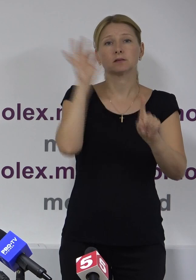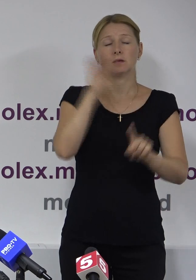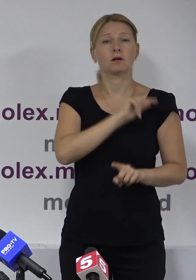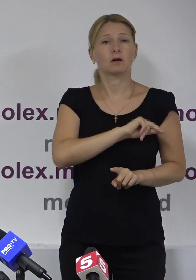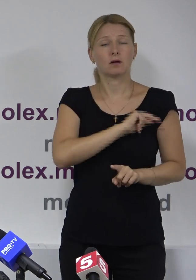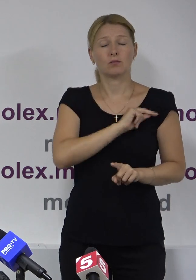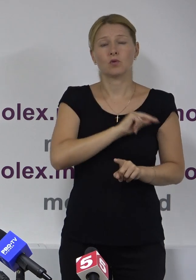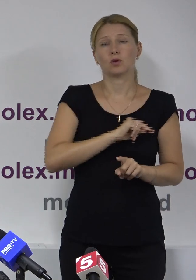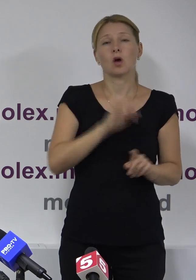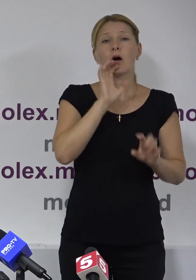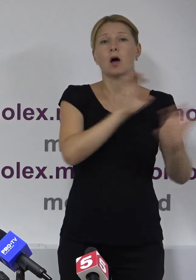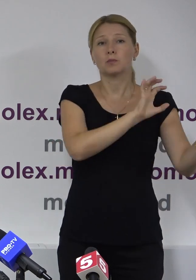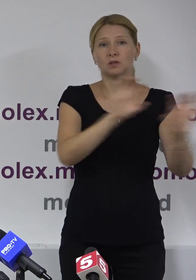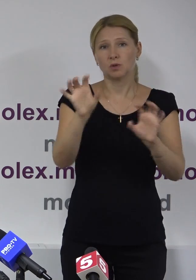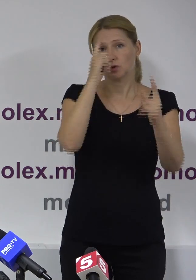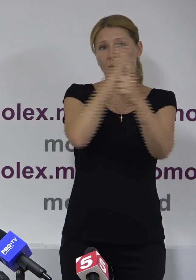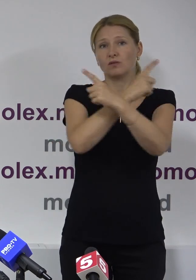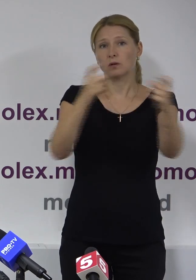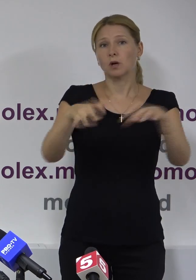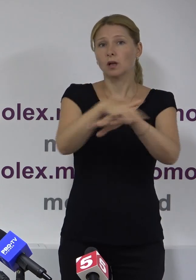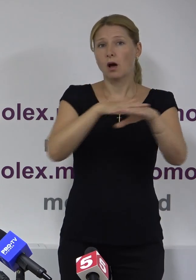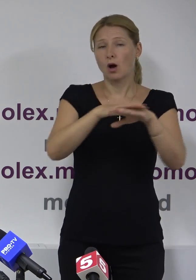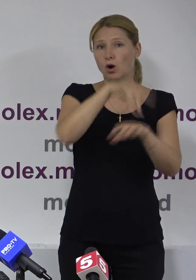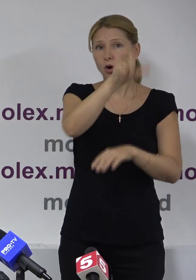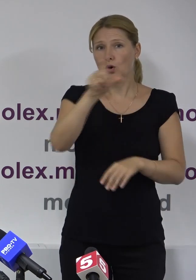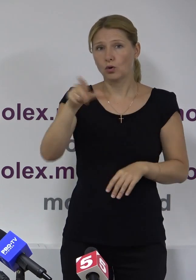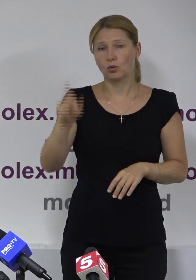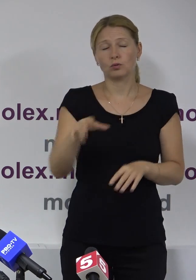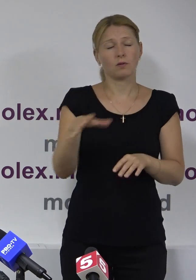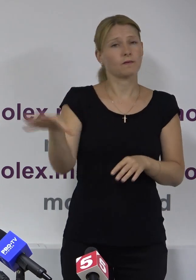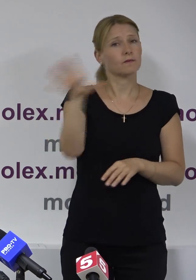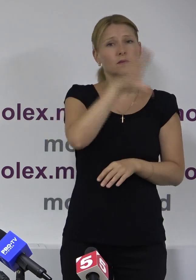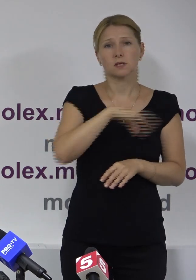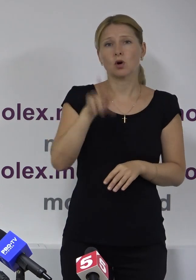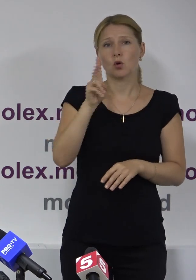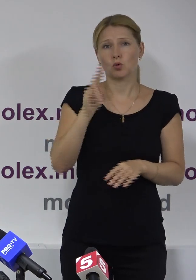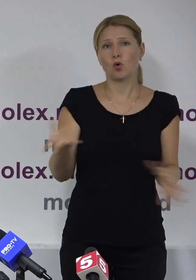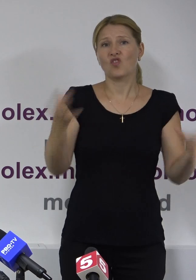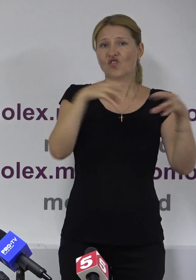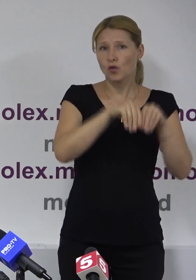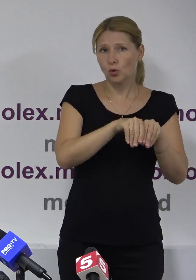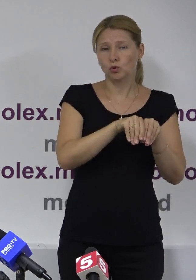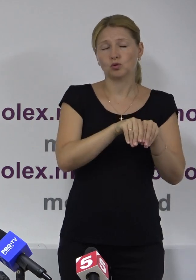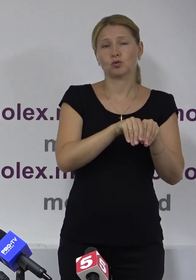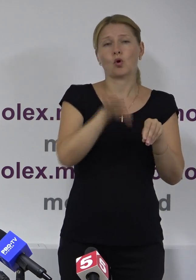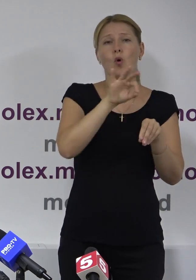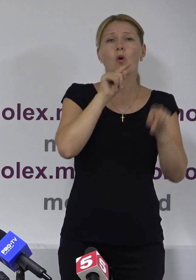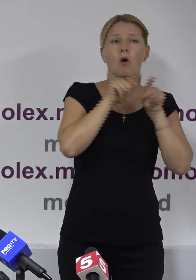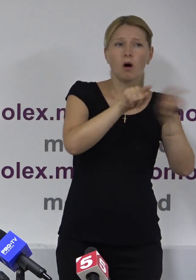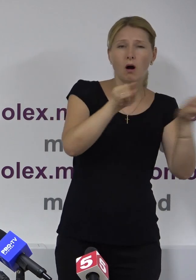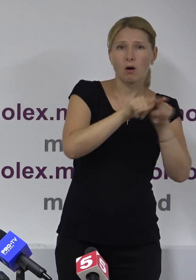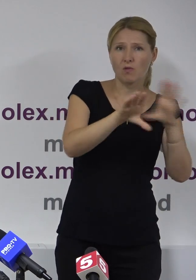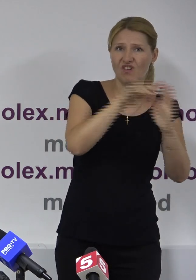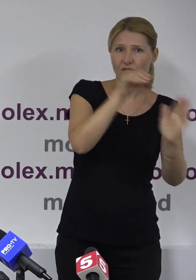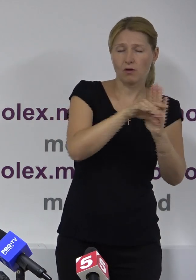a asigura informarea societății, a tuturor actorilor implicați, despre campania electorală,